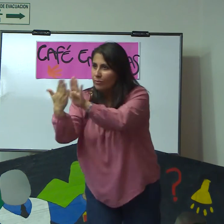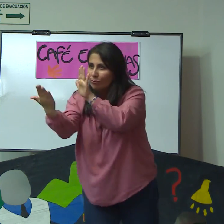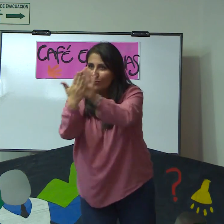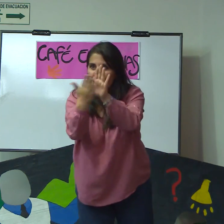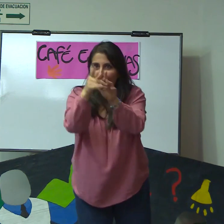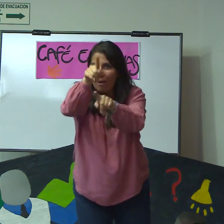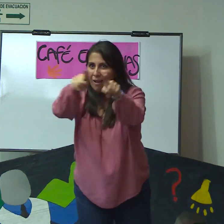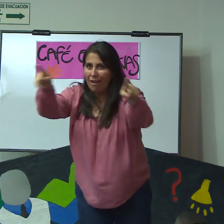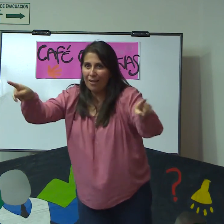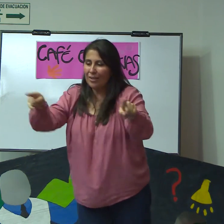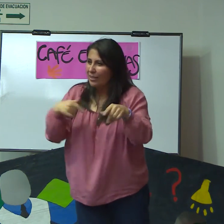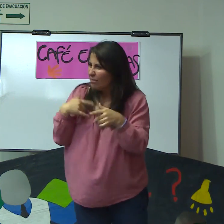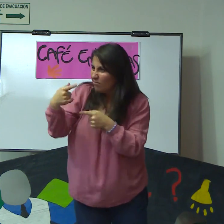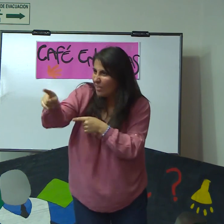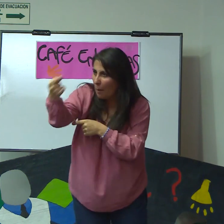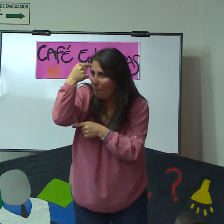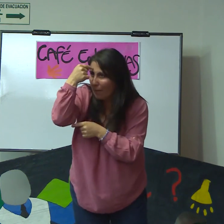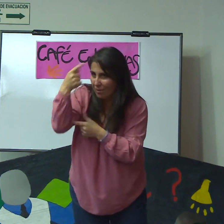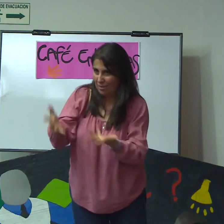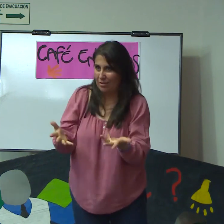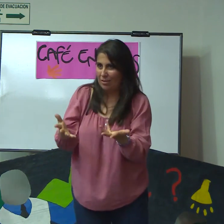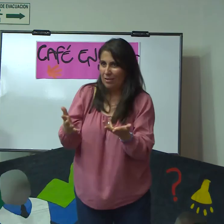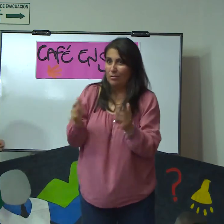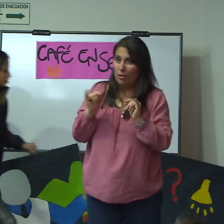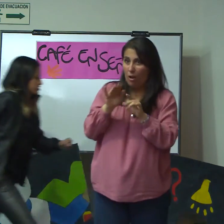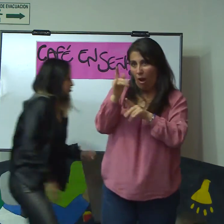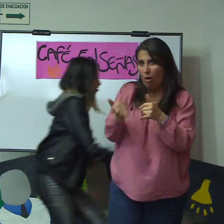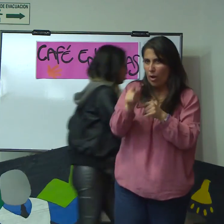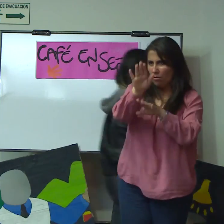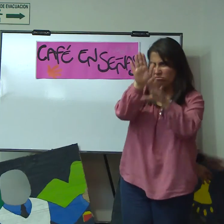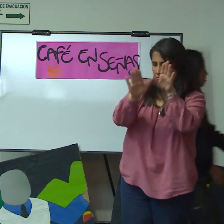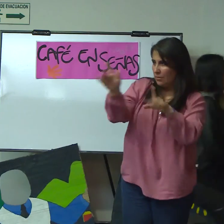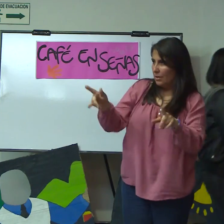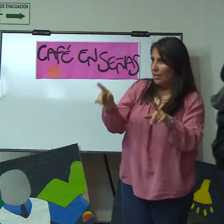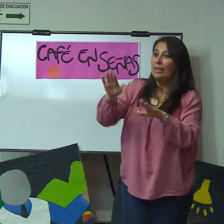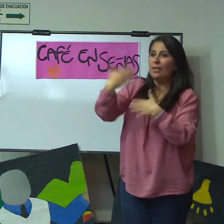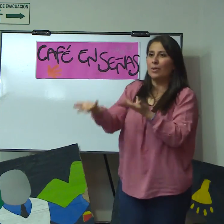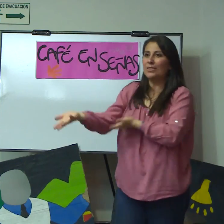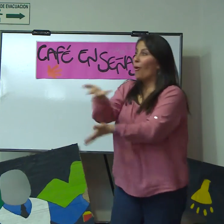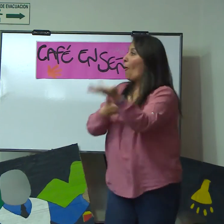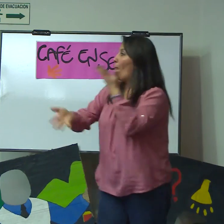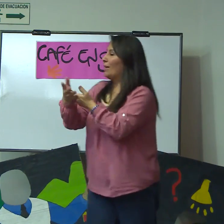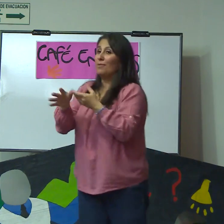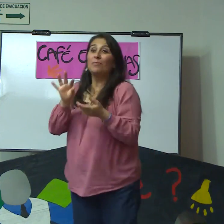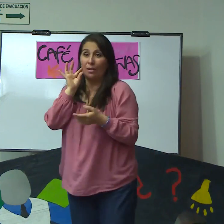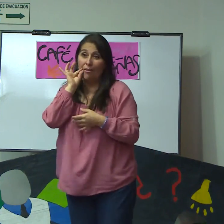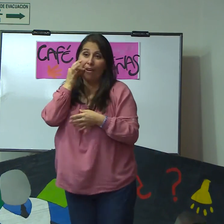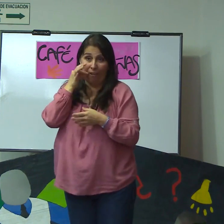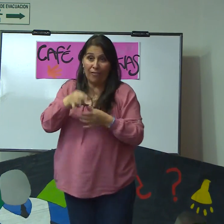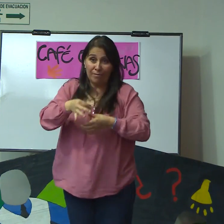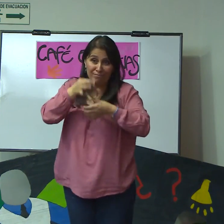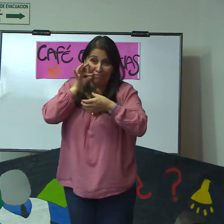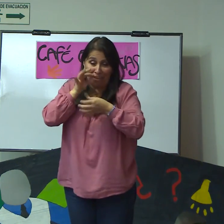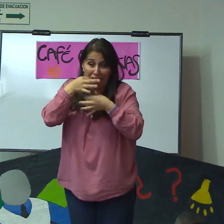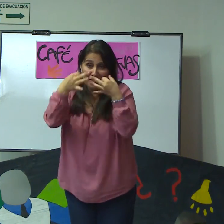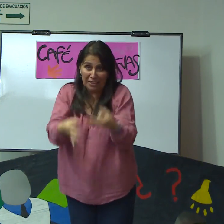los otros compañeros que querían, para luego sí hacer nuestro compartir, porque esto es un café y evidentemente en los cafés hay café y